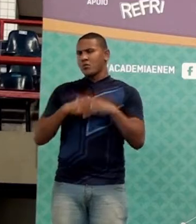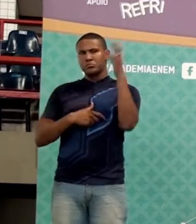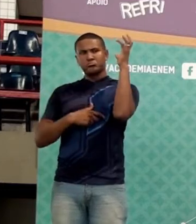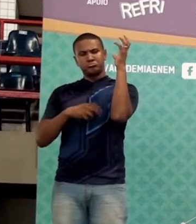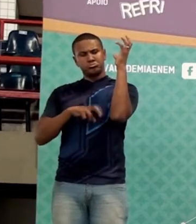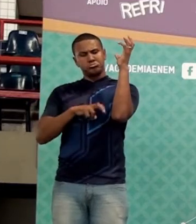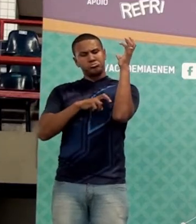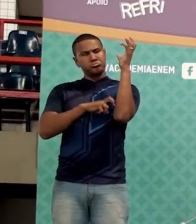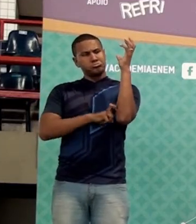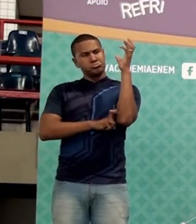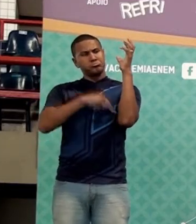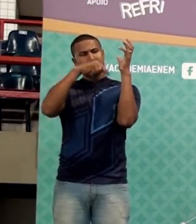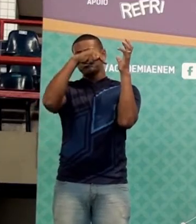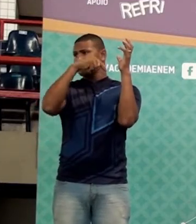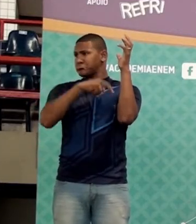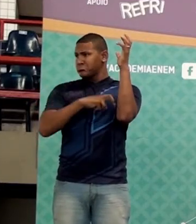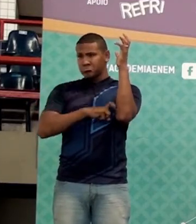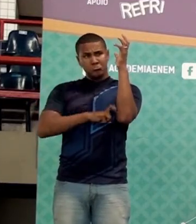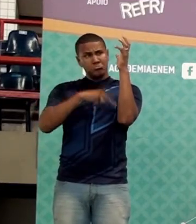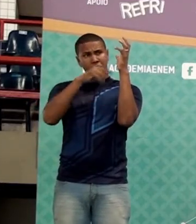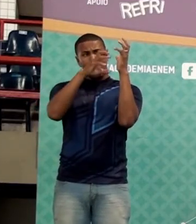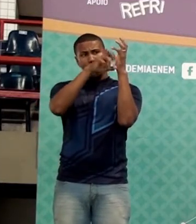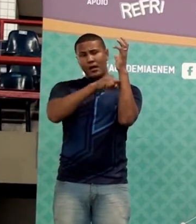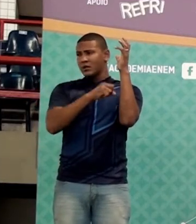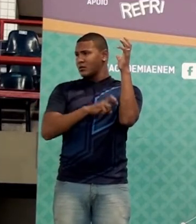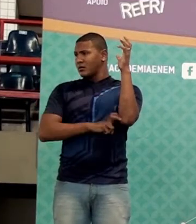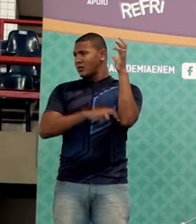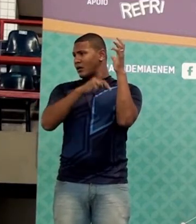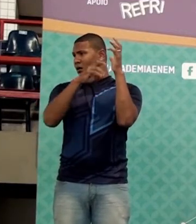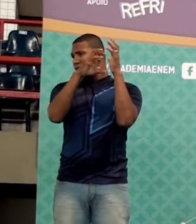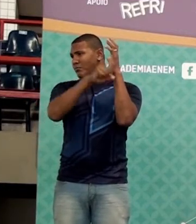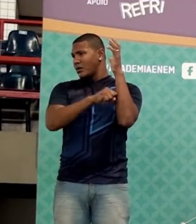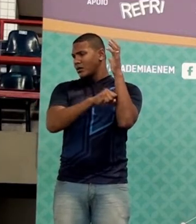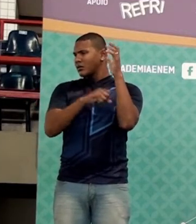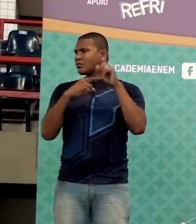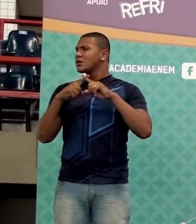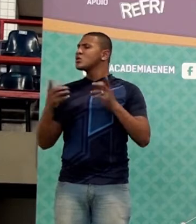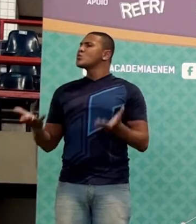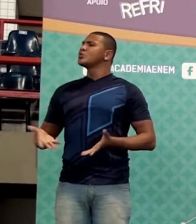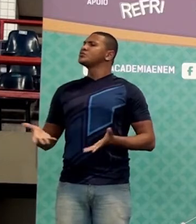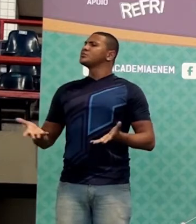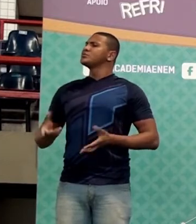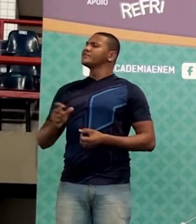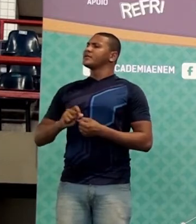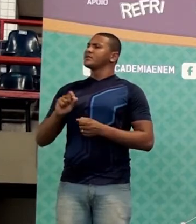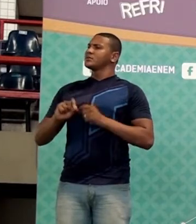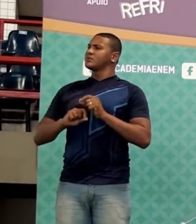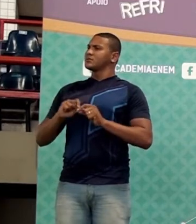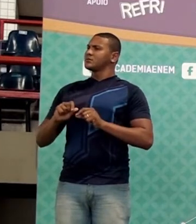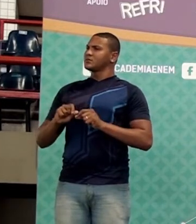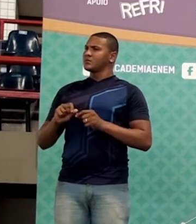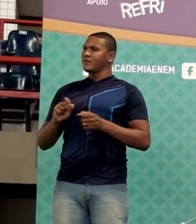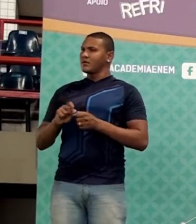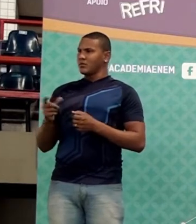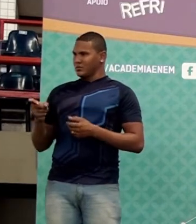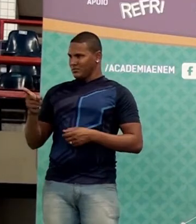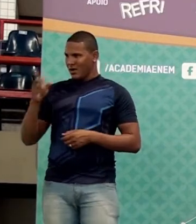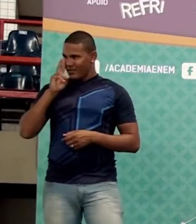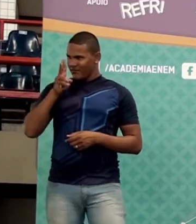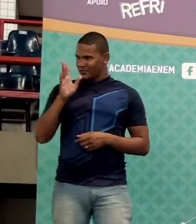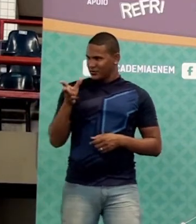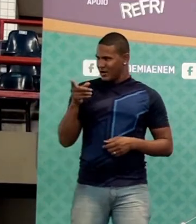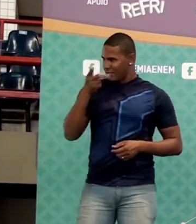cima. Era. E como é que ele faz isso hoje? Vocês já viram uma pessoa jogando basquetebol?